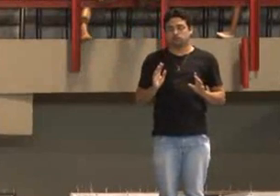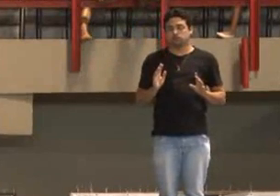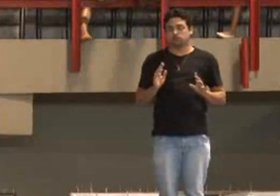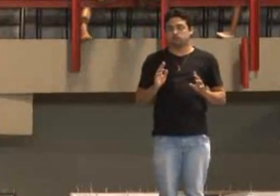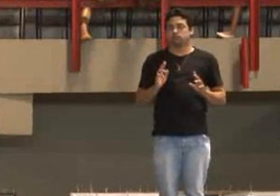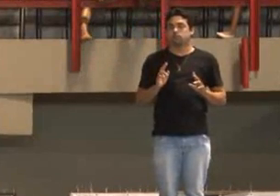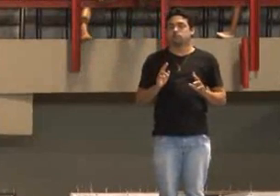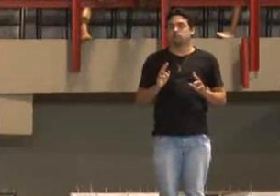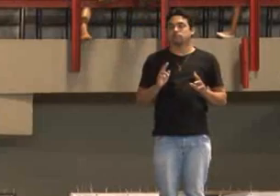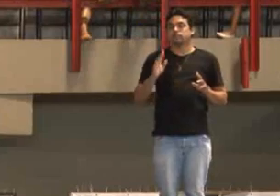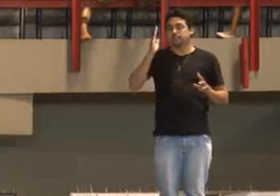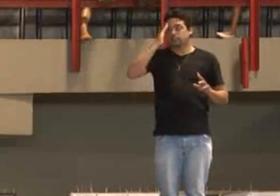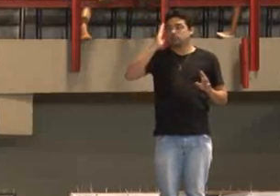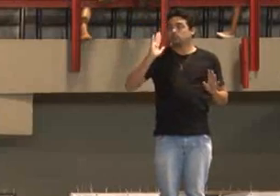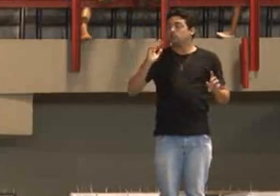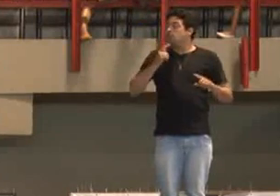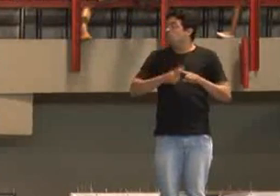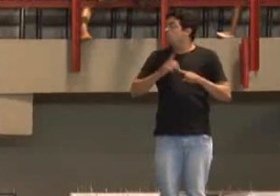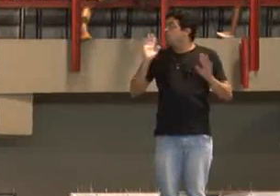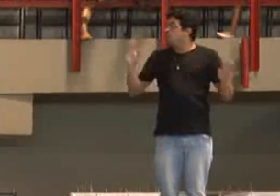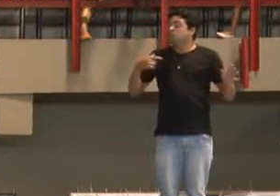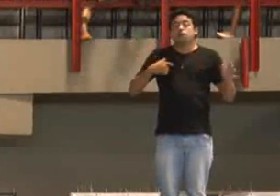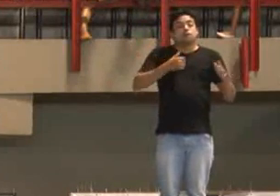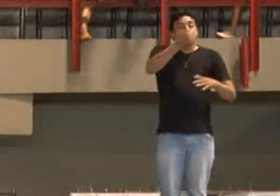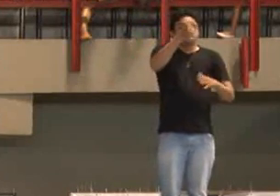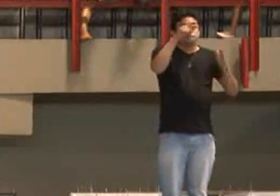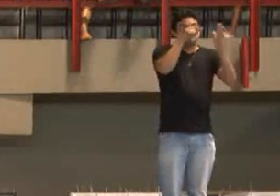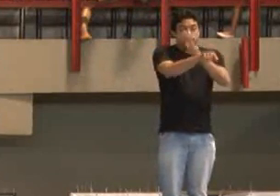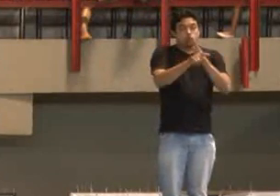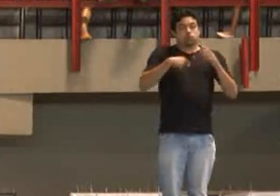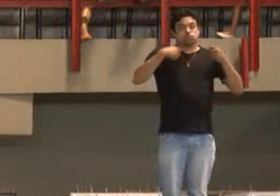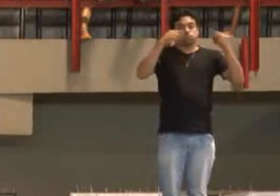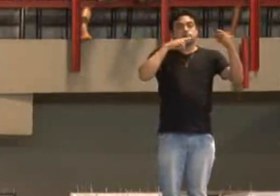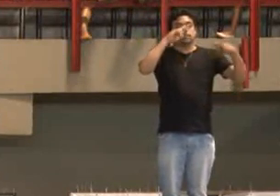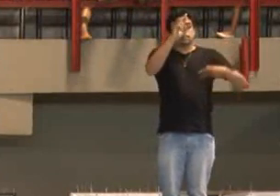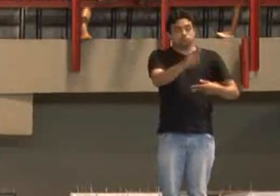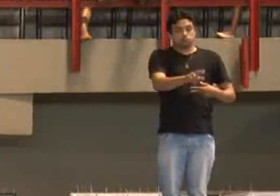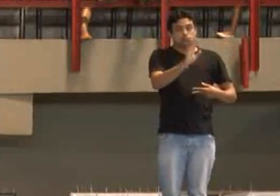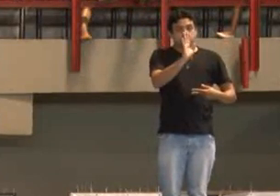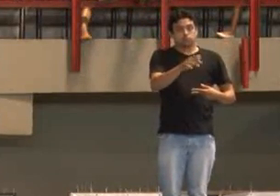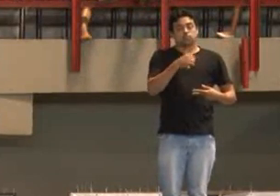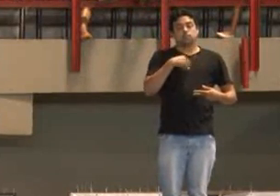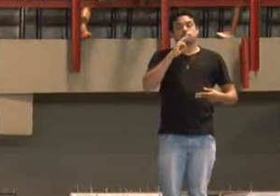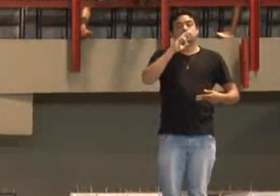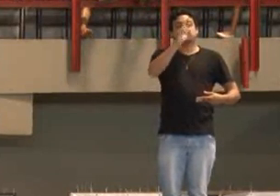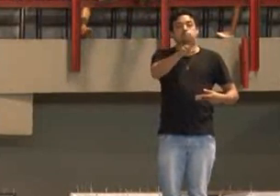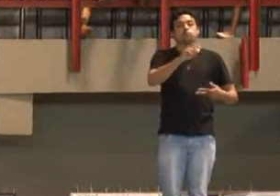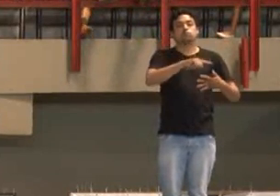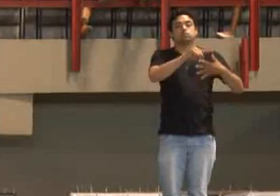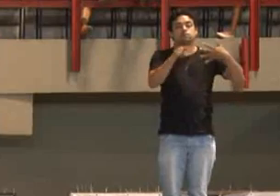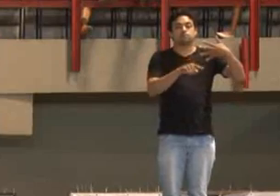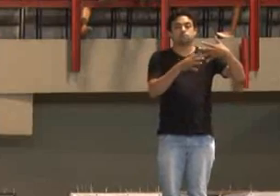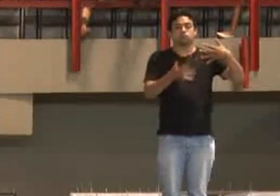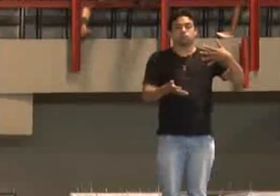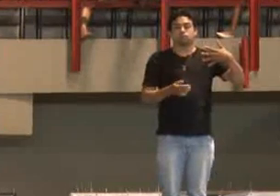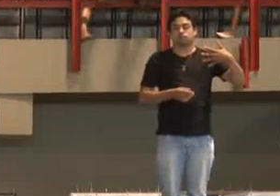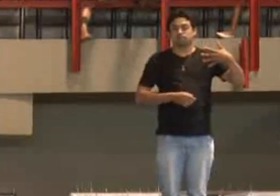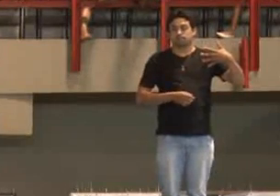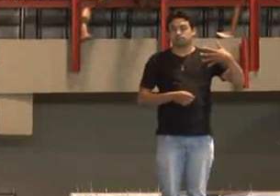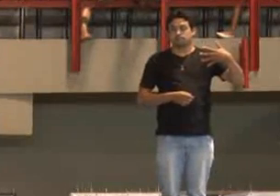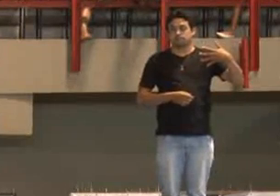só lembrando um detalhe importante, na primeira questão que nós acabamos de resolver, a resposta da primeira questão, qual item?